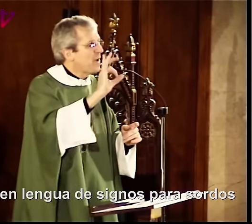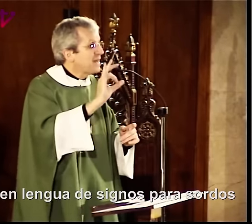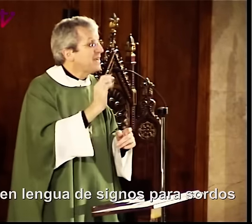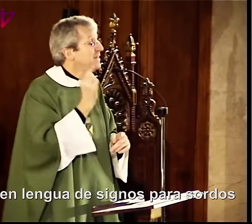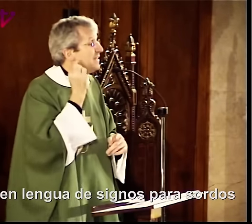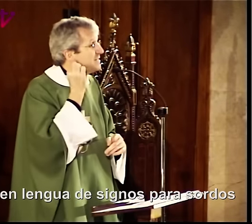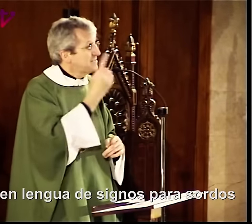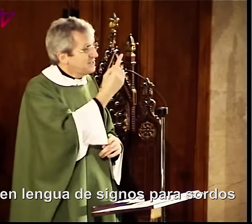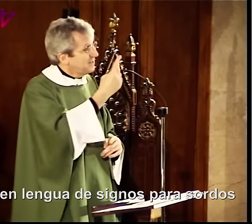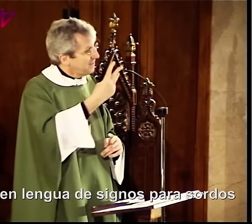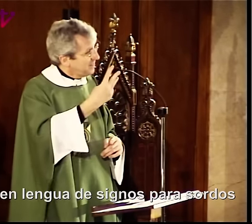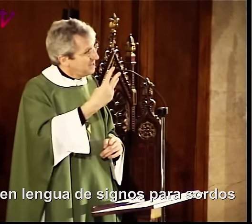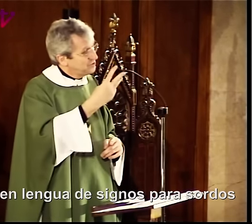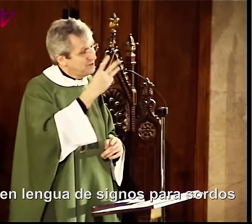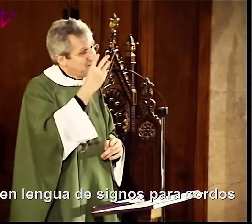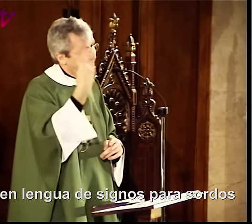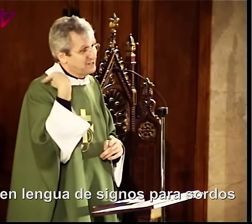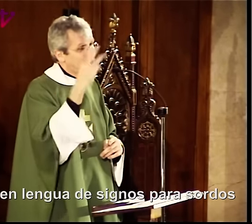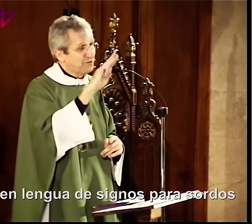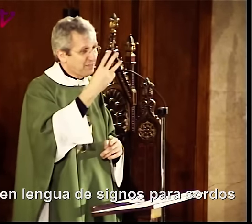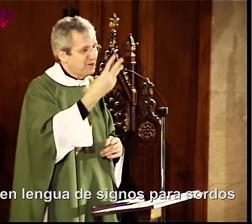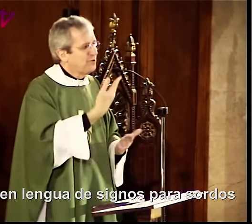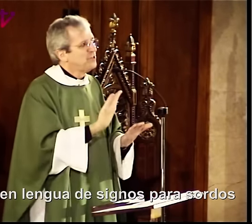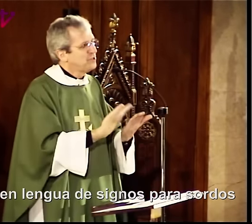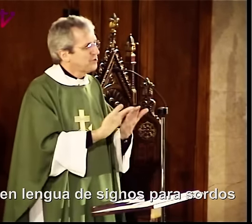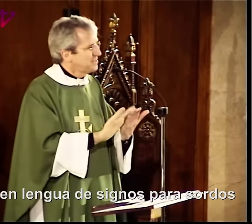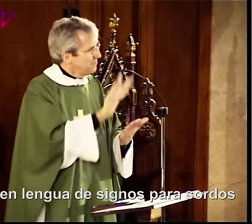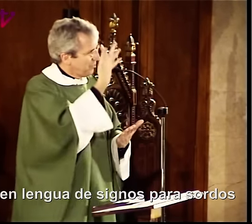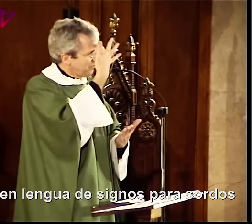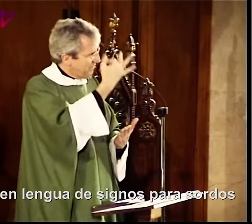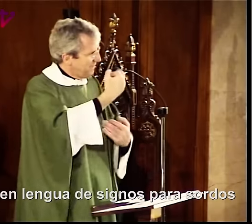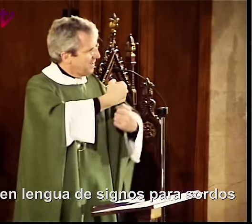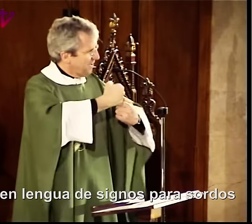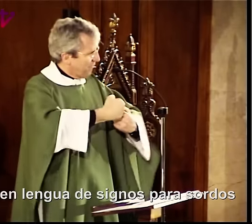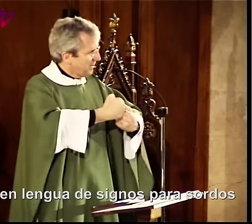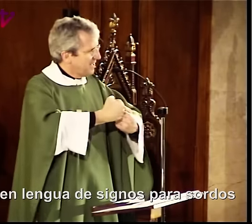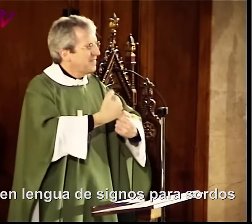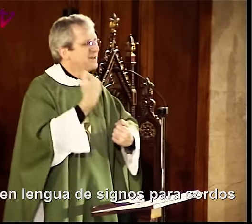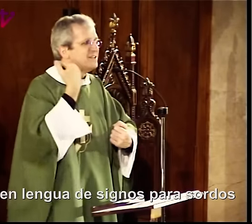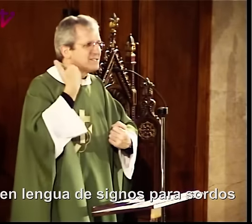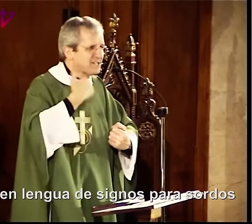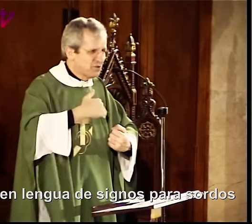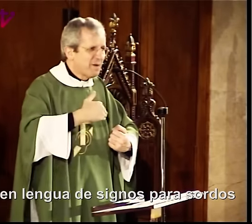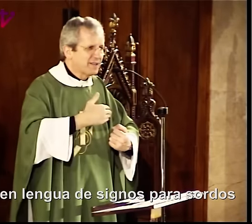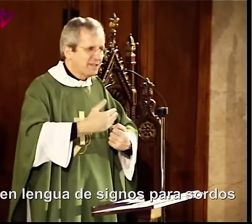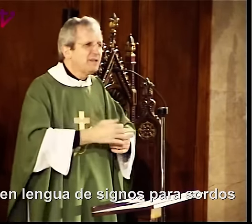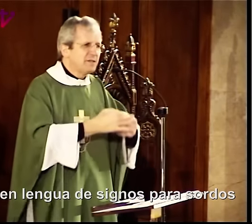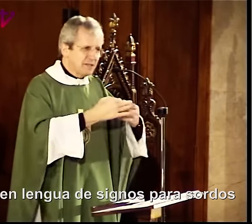Eulalia, esa chica de 13 años que en el siglo III dio testimonio de fe, de fortaleza, siendo mártir y